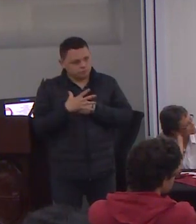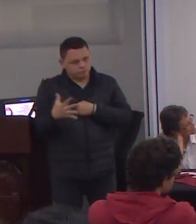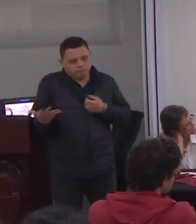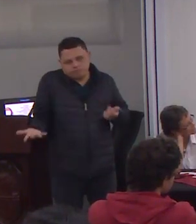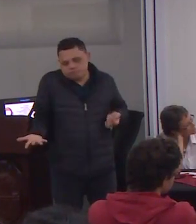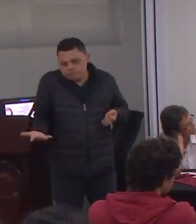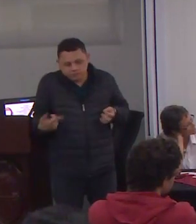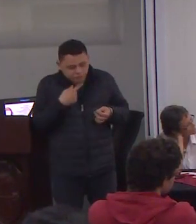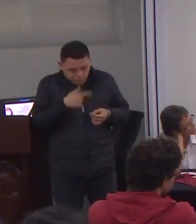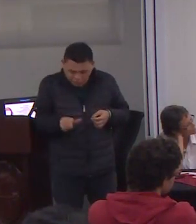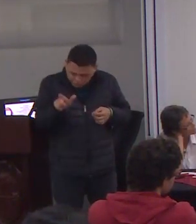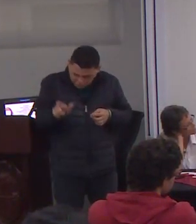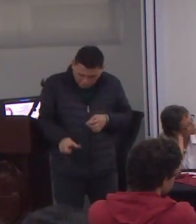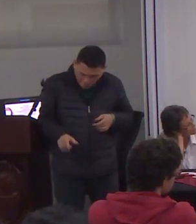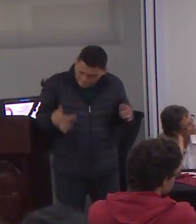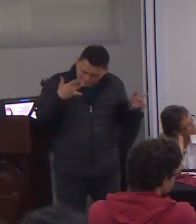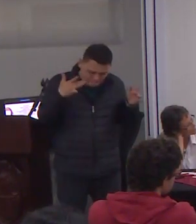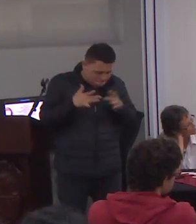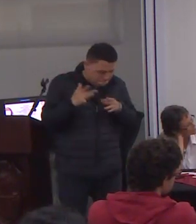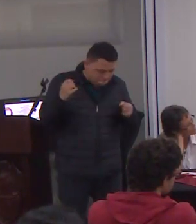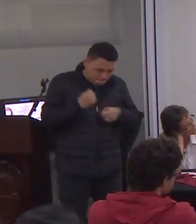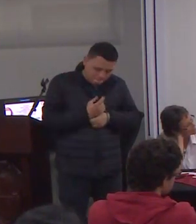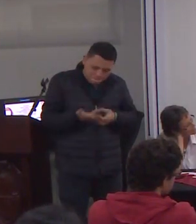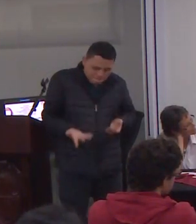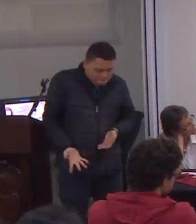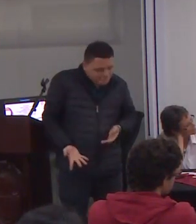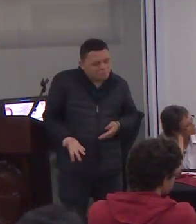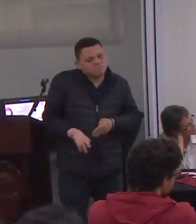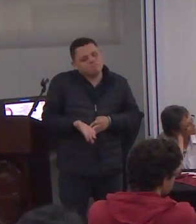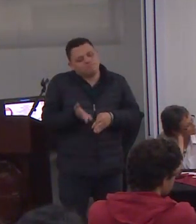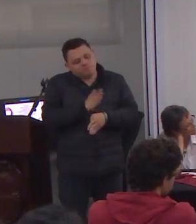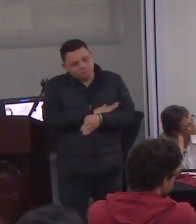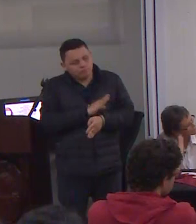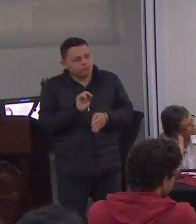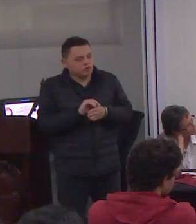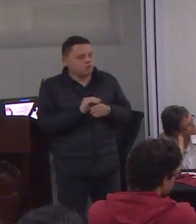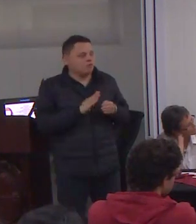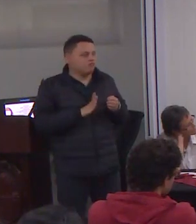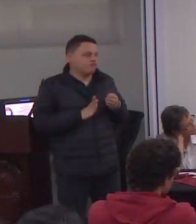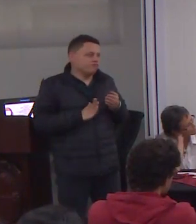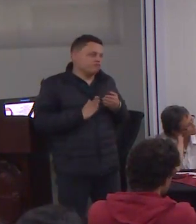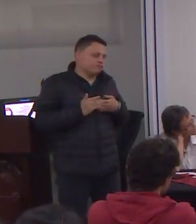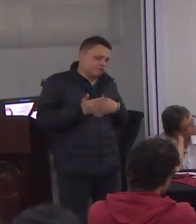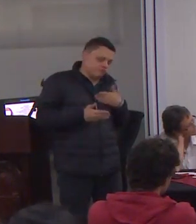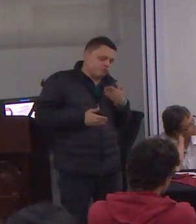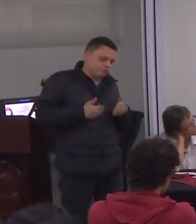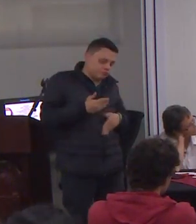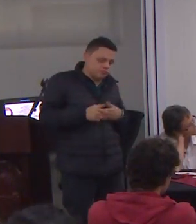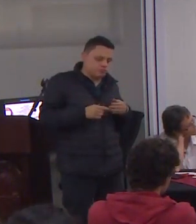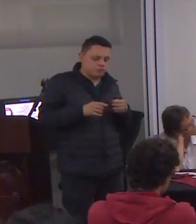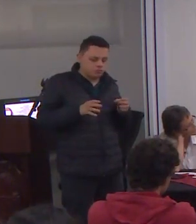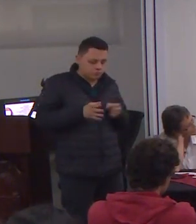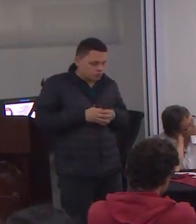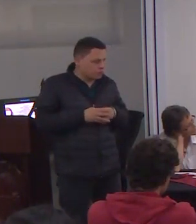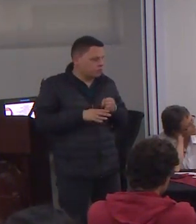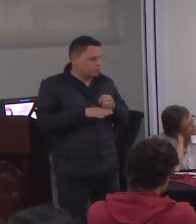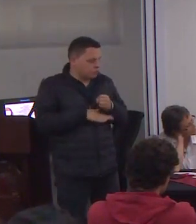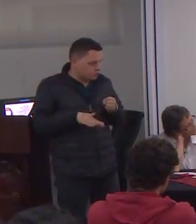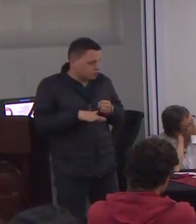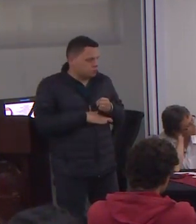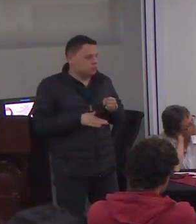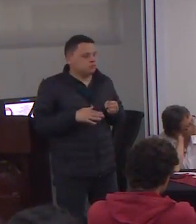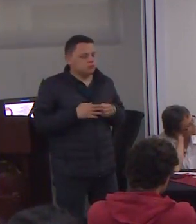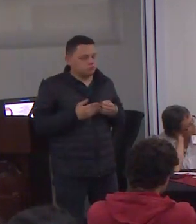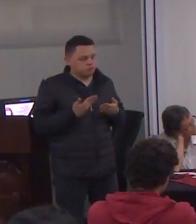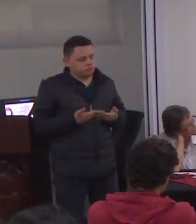esto si no está apto para el trabajo que haga un proceso previo algo así como una transición con las organizaciones de base que le va a dar elementos